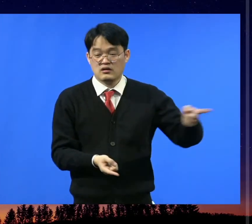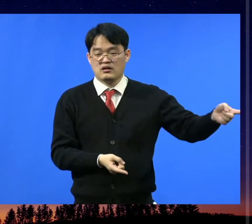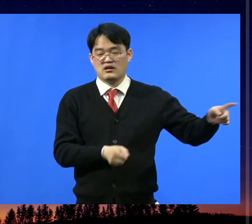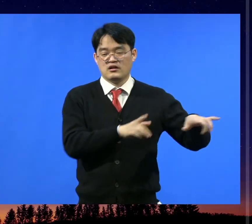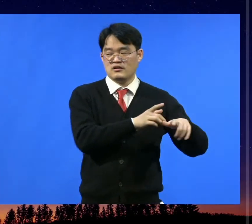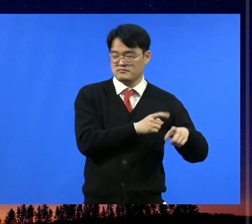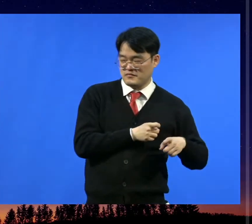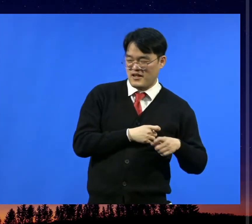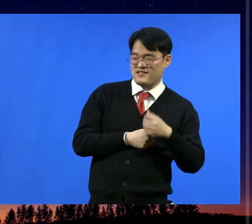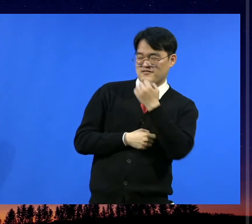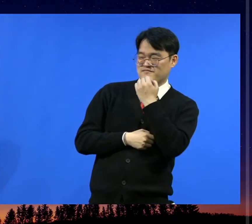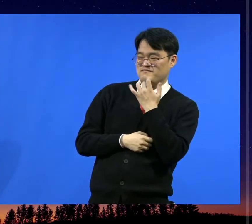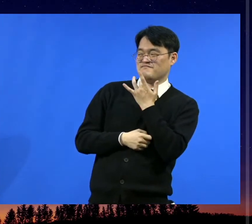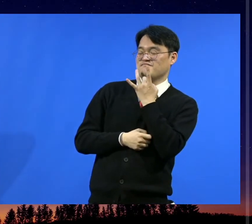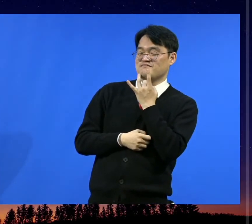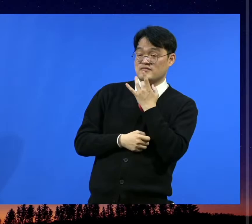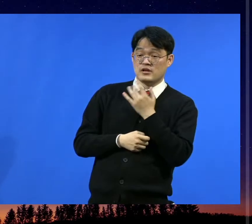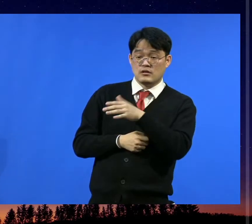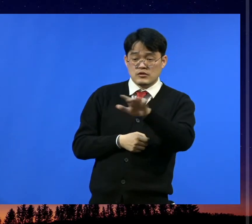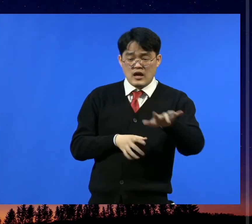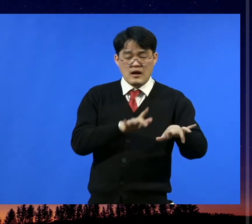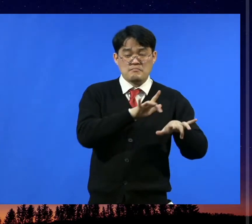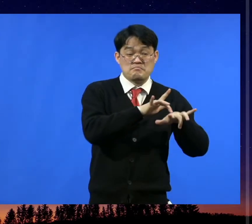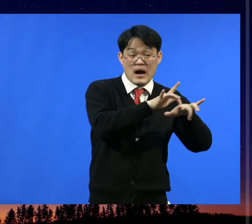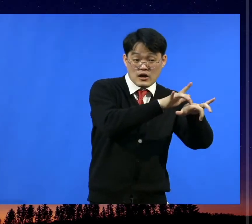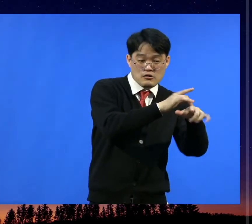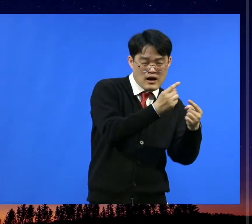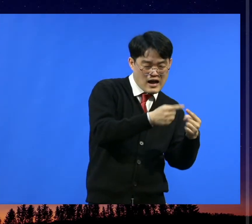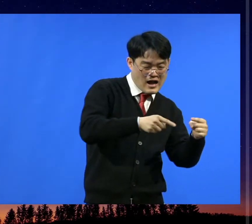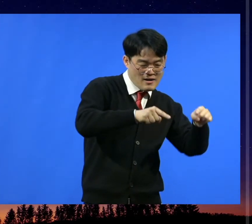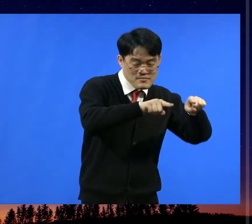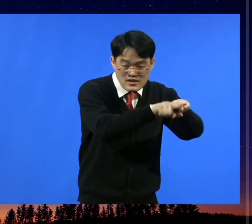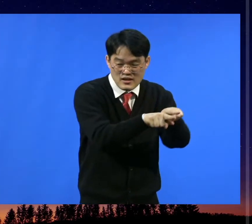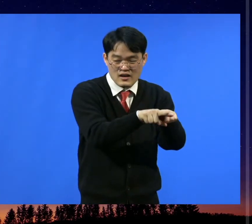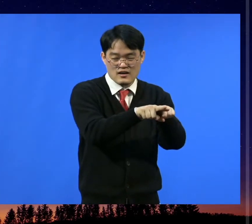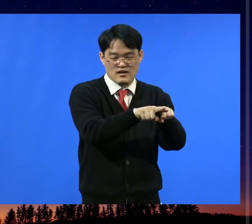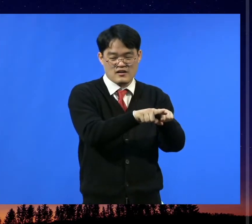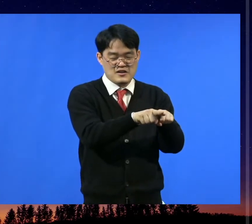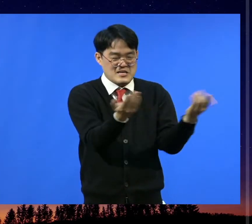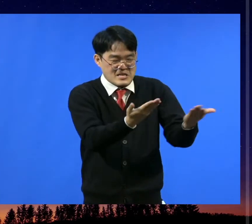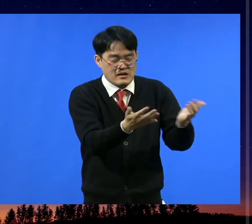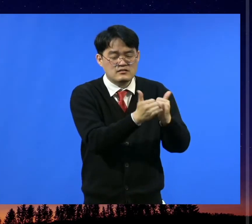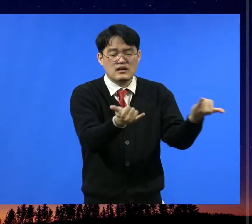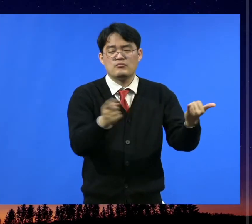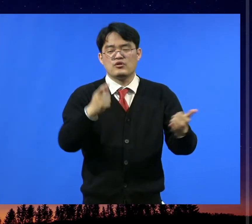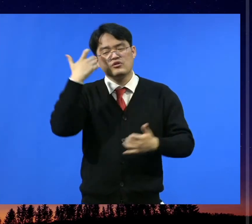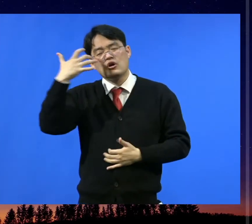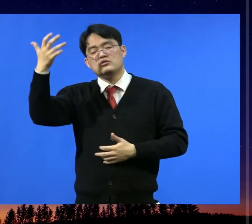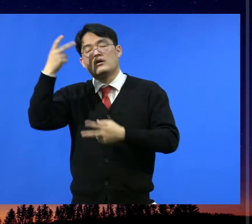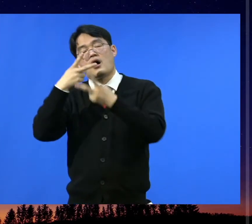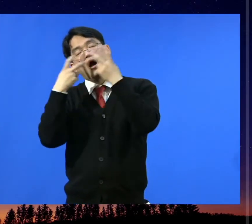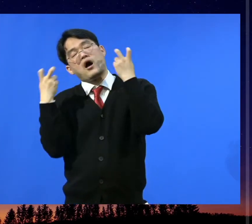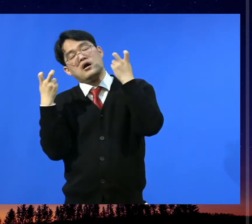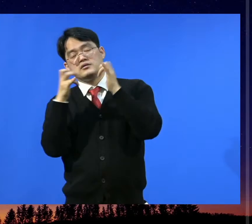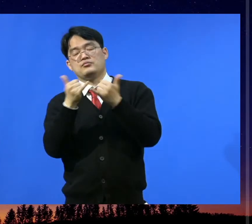여러분, 마귀와 함께 동력하는 사람들이 있어요. 영적으로 잠들어 있는 사람들입니다. 그 마귀 편입니다. 그냥 마귀가